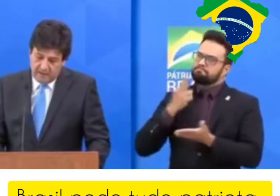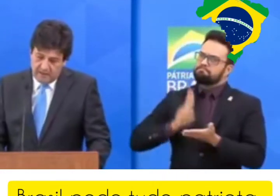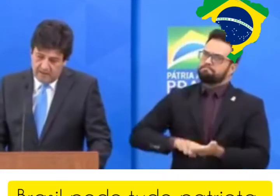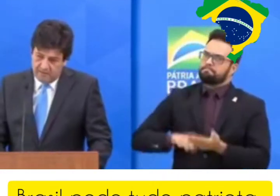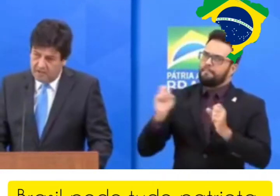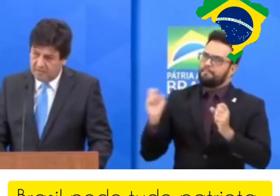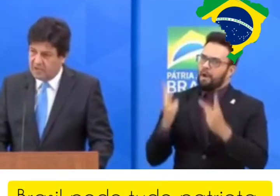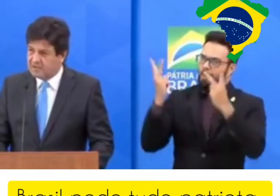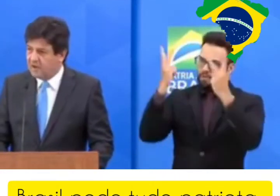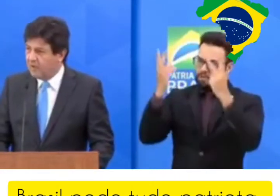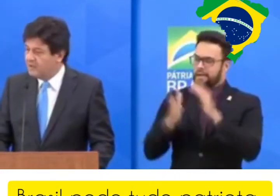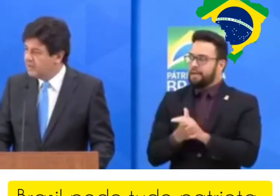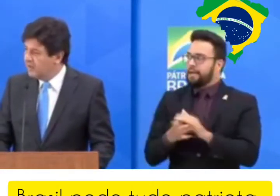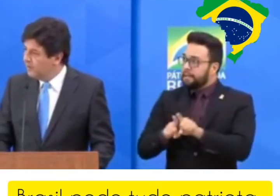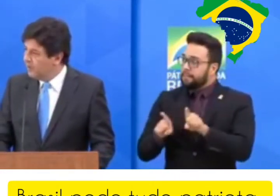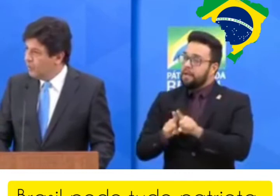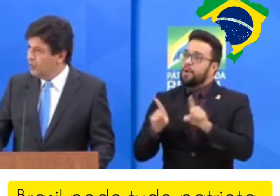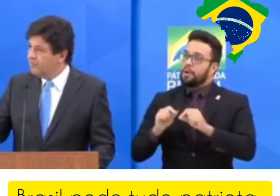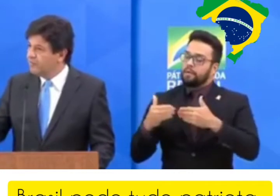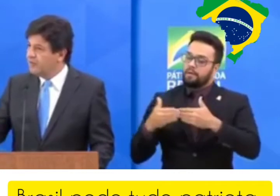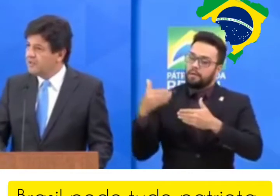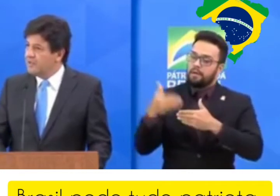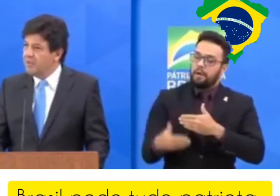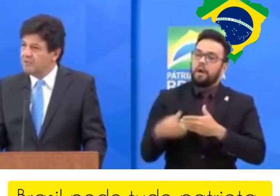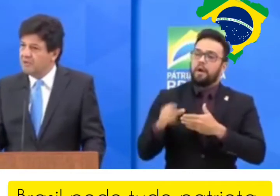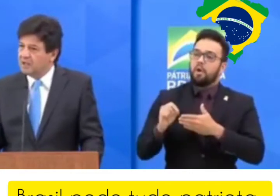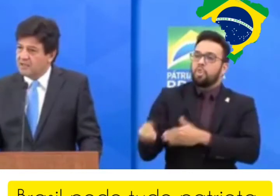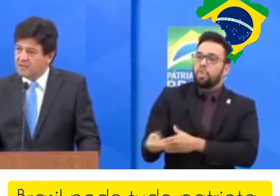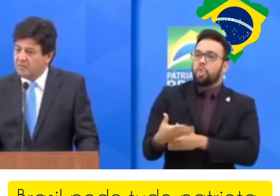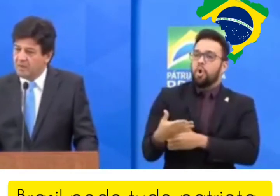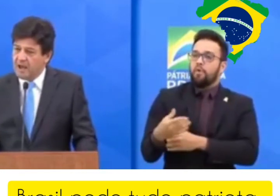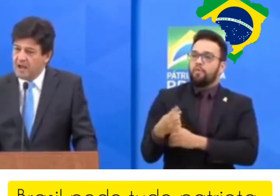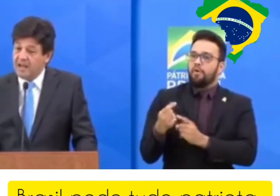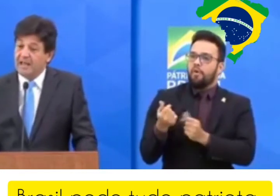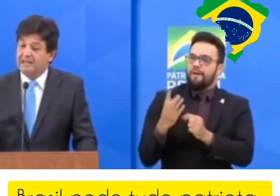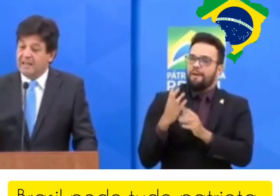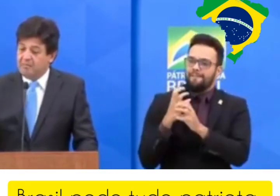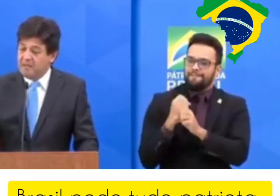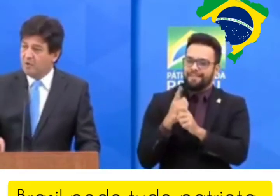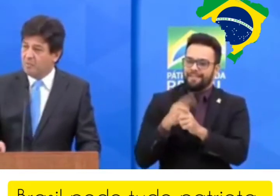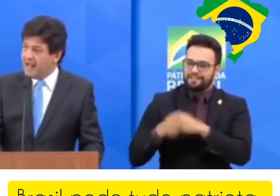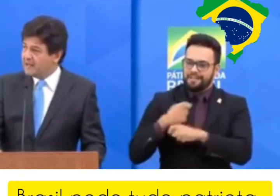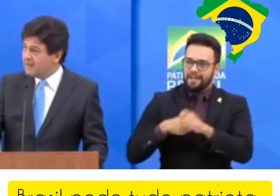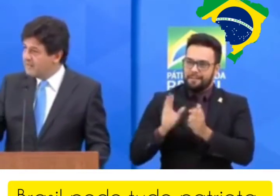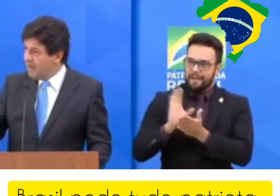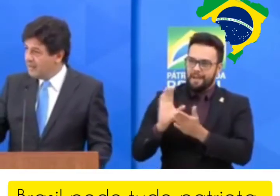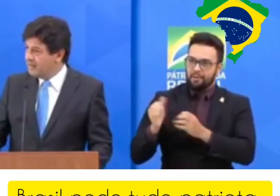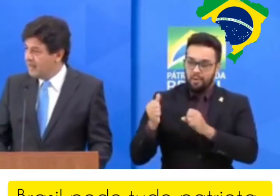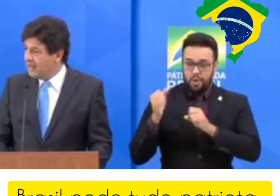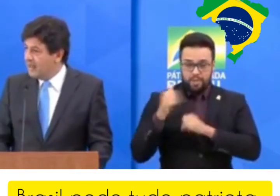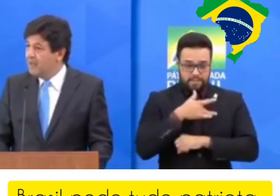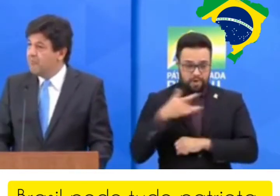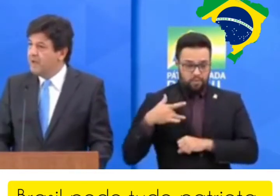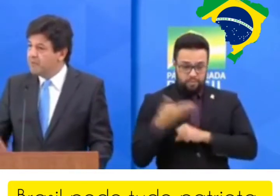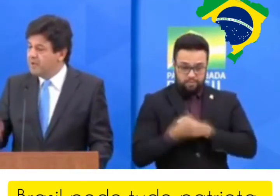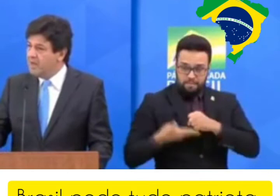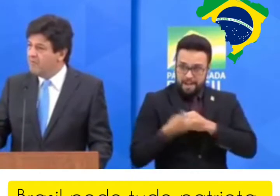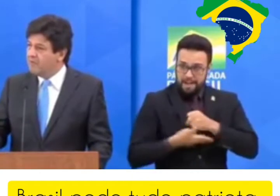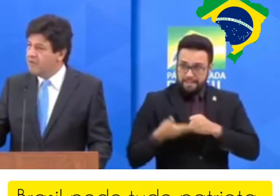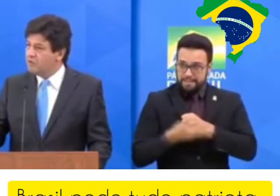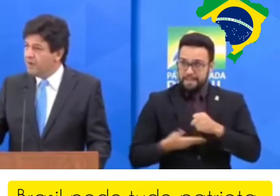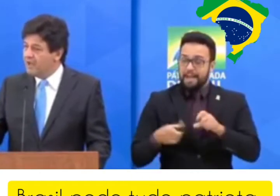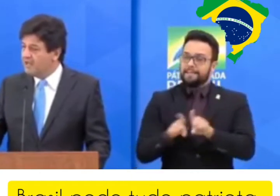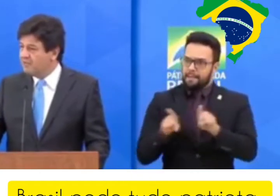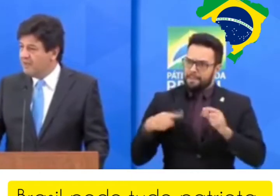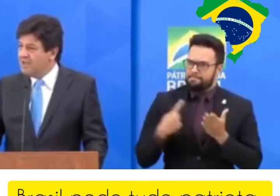valorizado. Fizemos na sequência o novo financiamento da atenção primária, também por metas e métrica. Pela